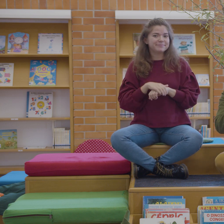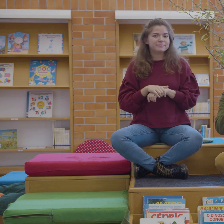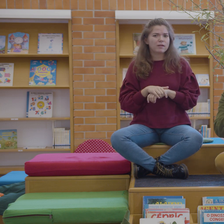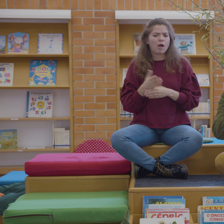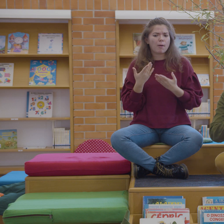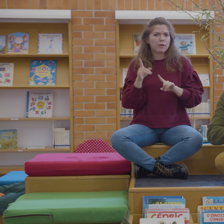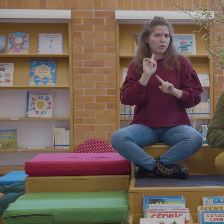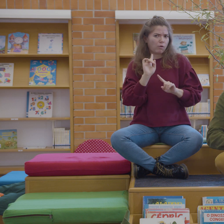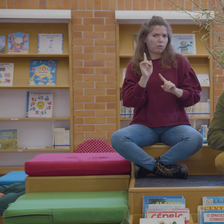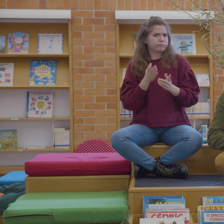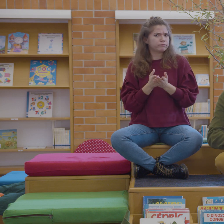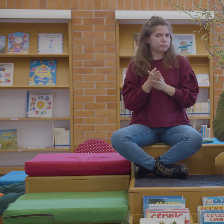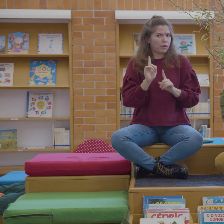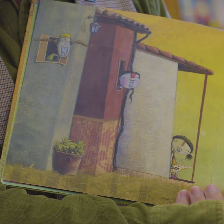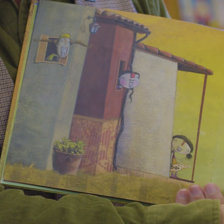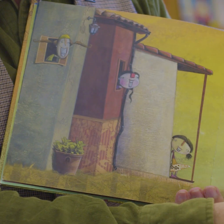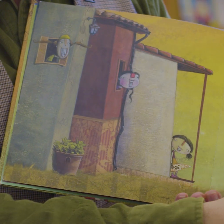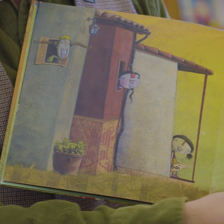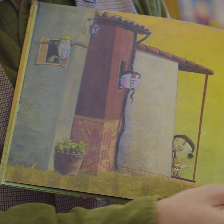Ah, mas isto não ficou por aqui.